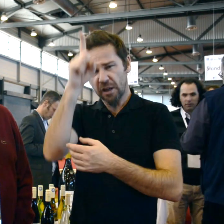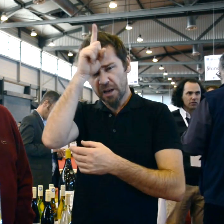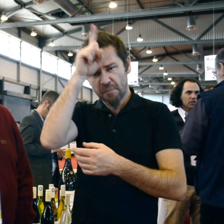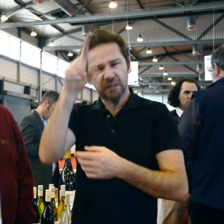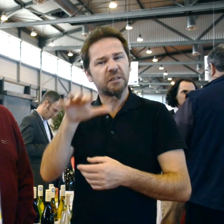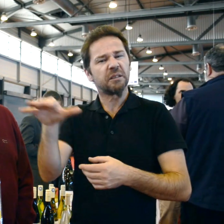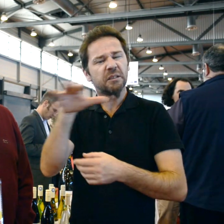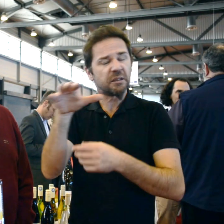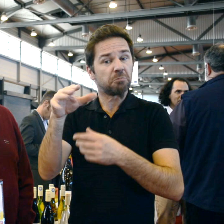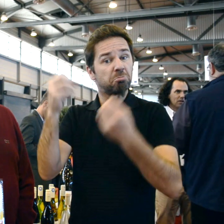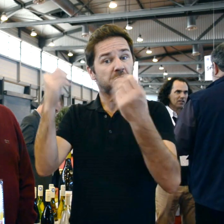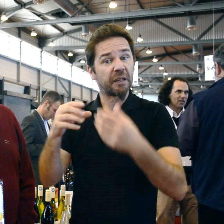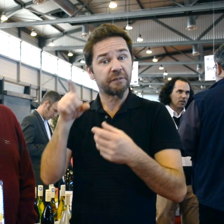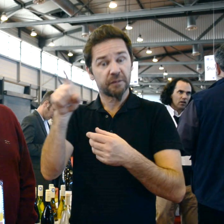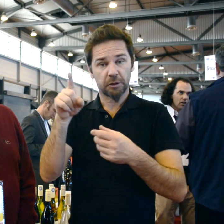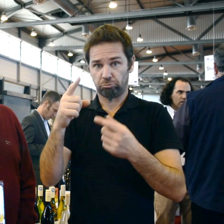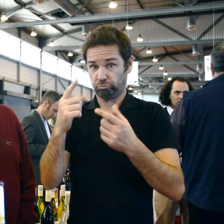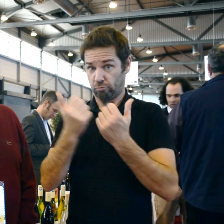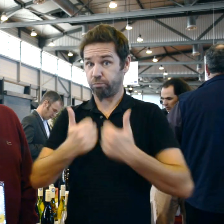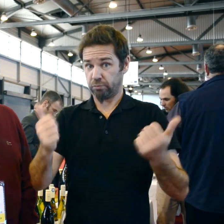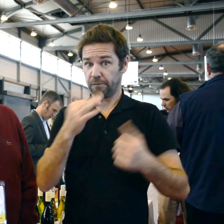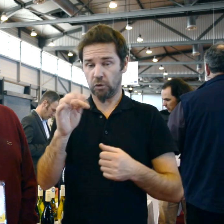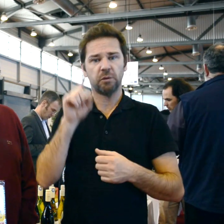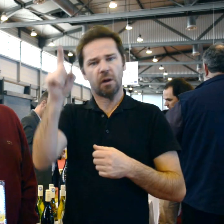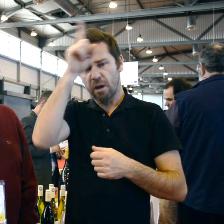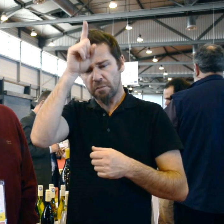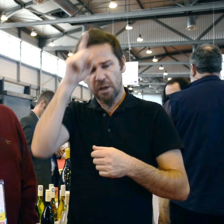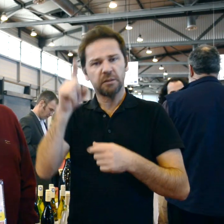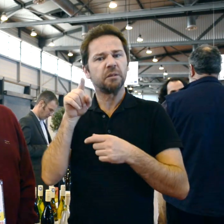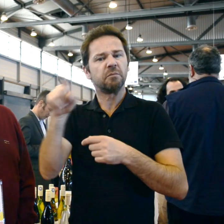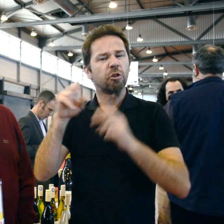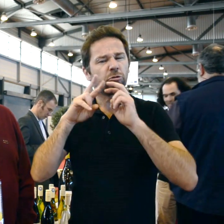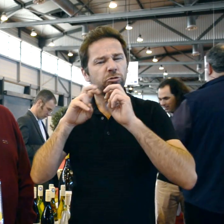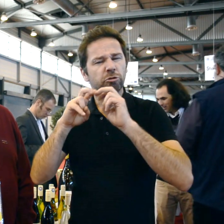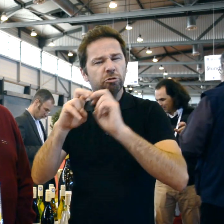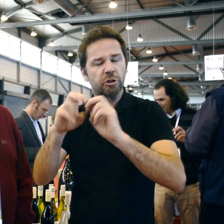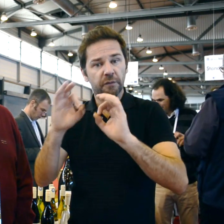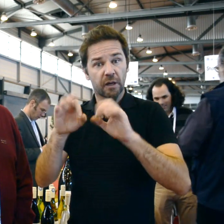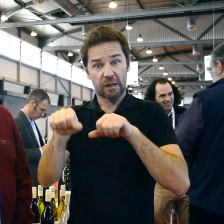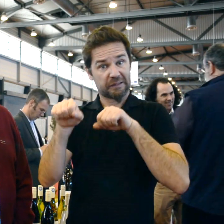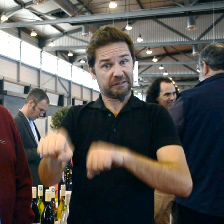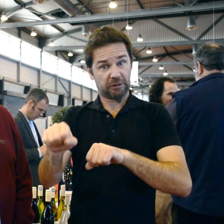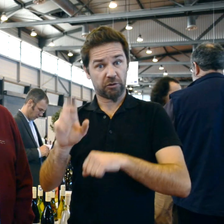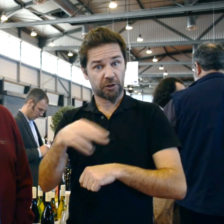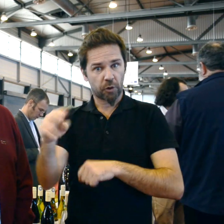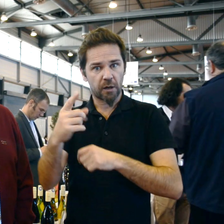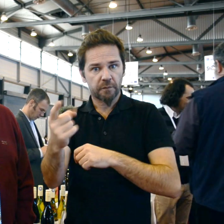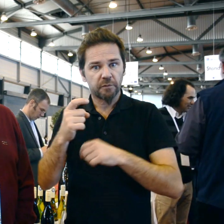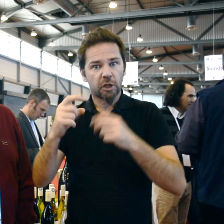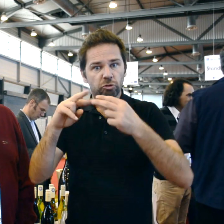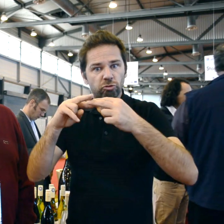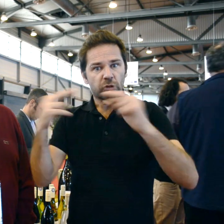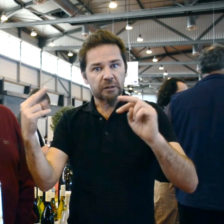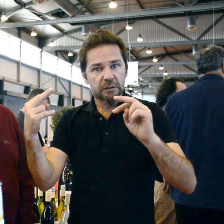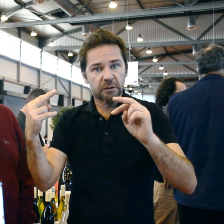contrairement à la France, la partie recherche, résistance naturelle en génétique avait été